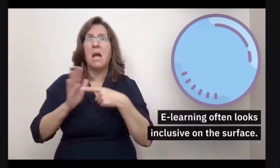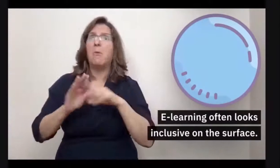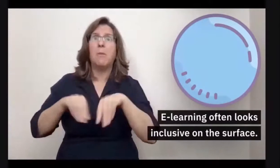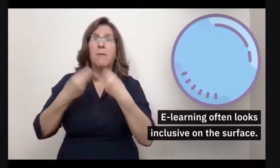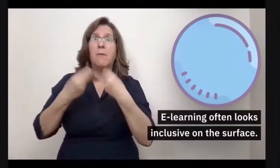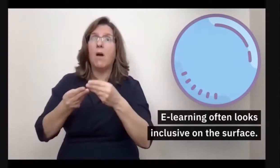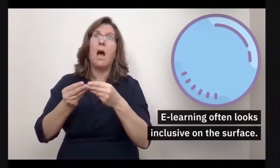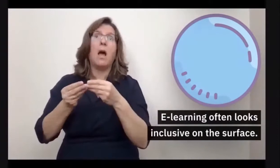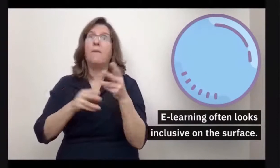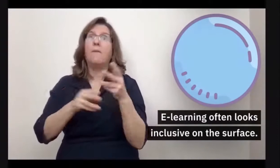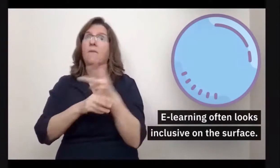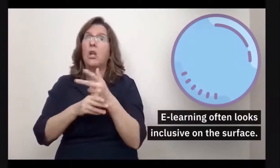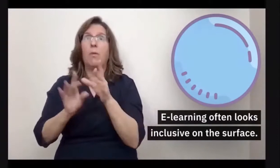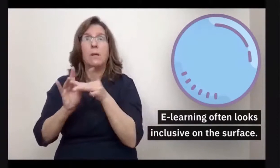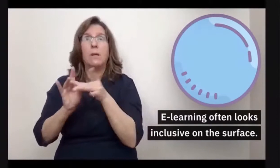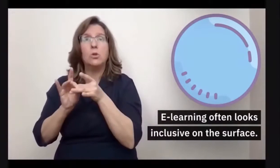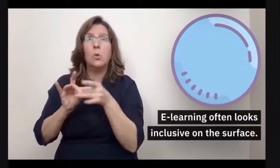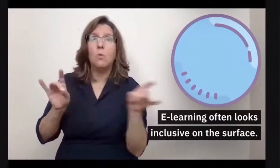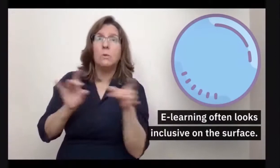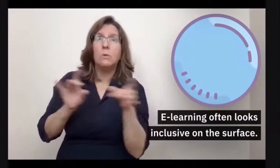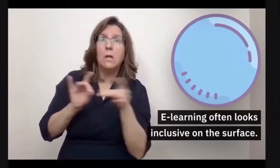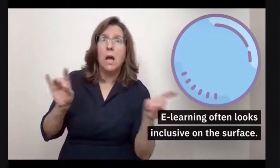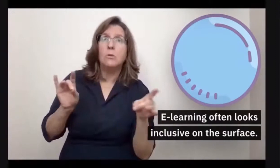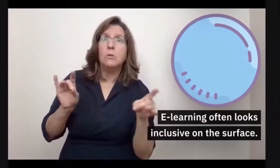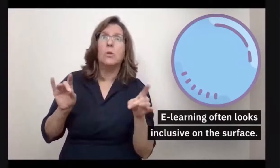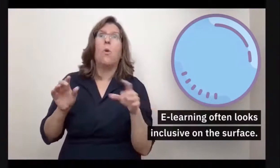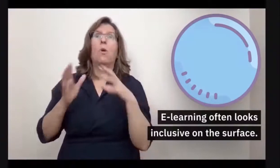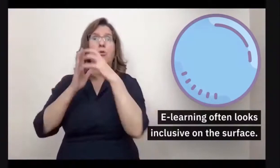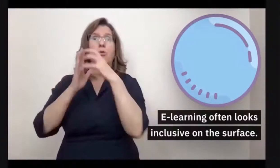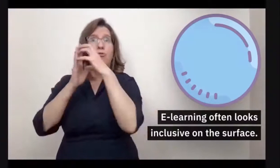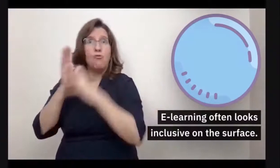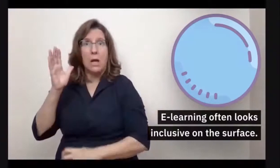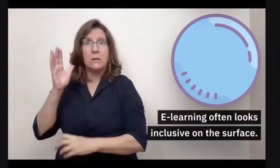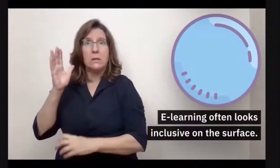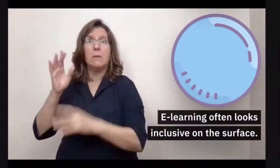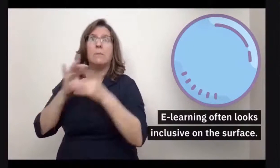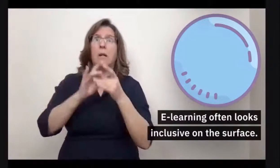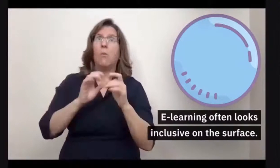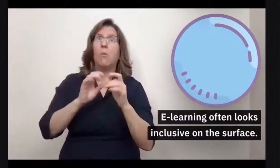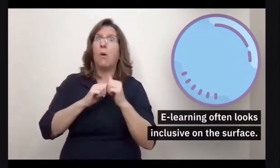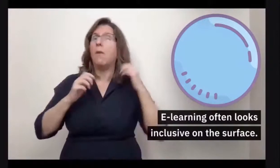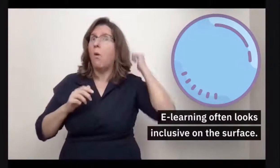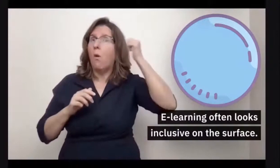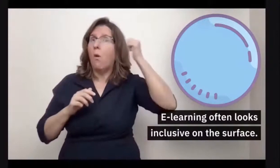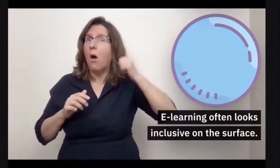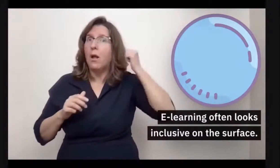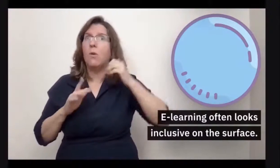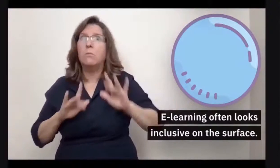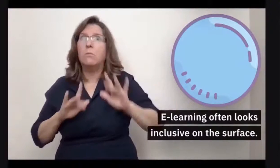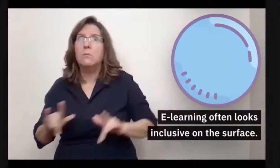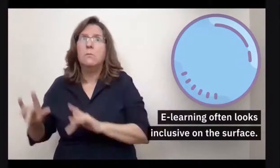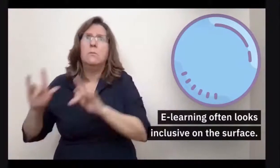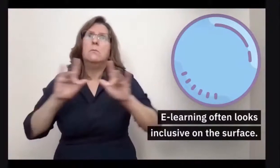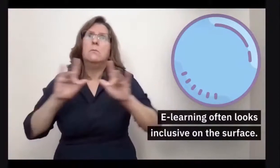ser accesible, pero con frecuencia no cubre las necesidades de los alumnos con sordera.